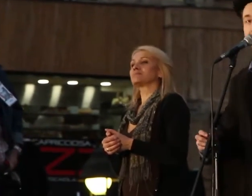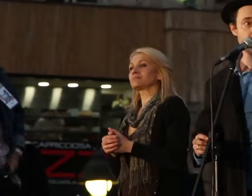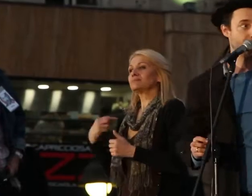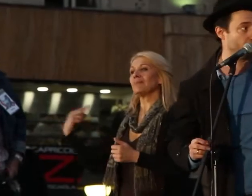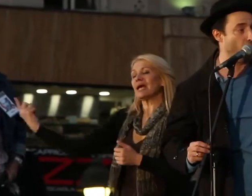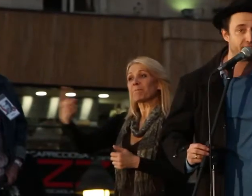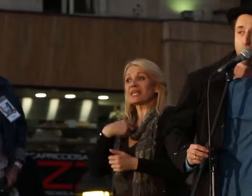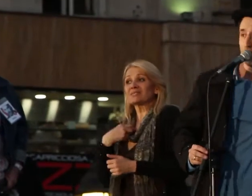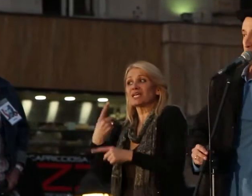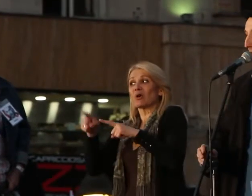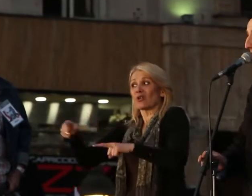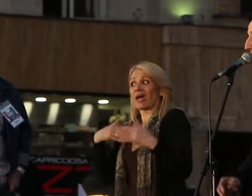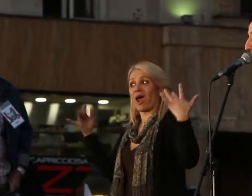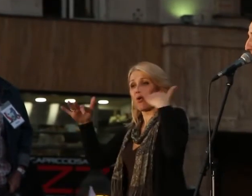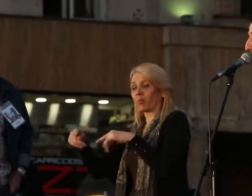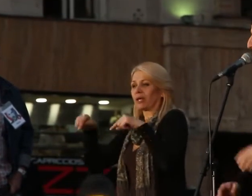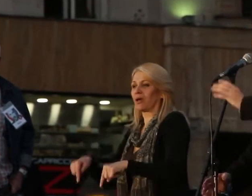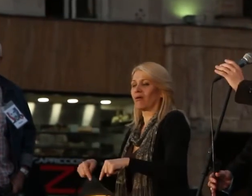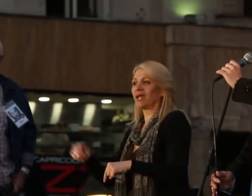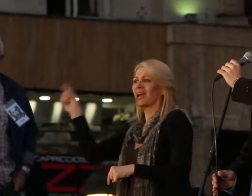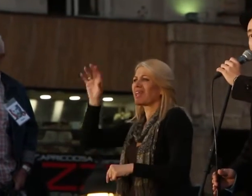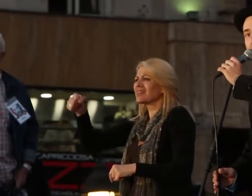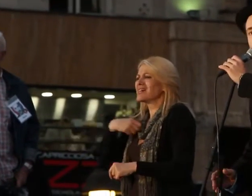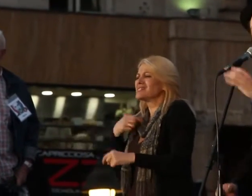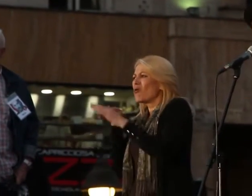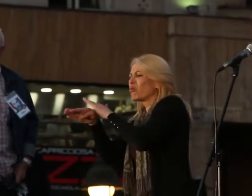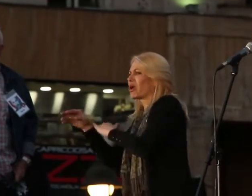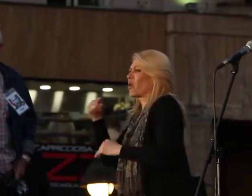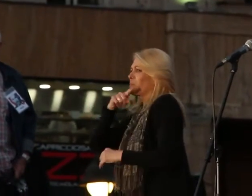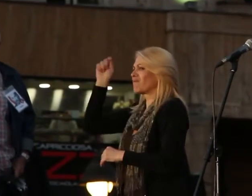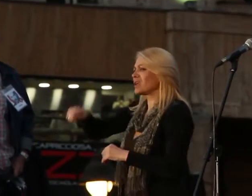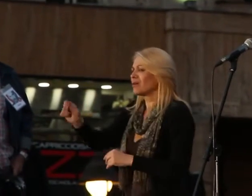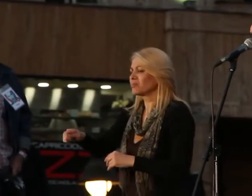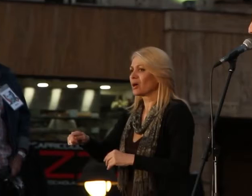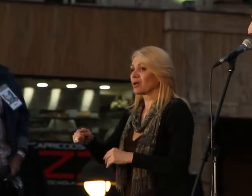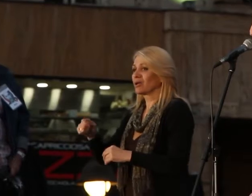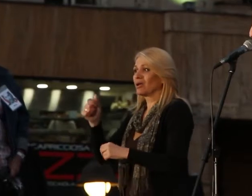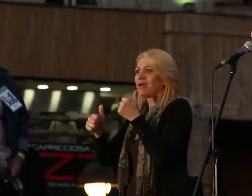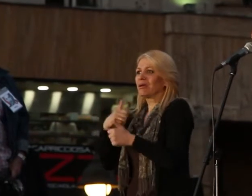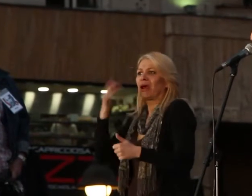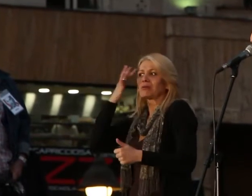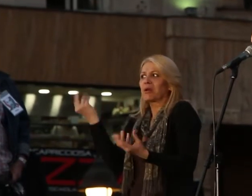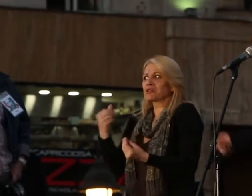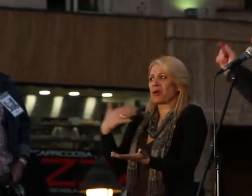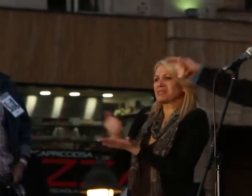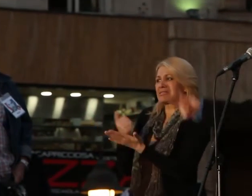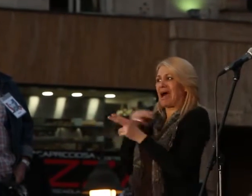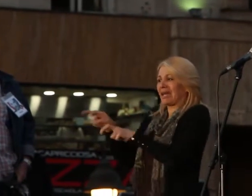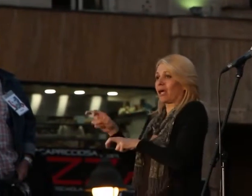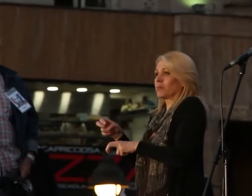Mi smo se zato ovde okupili. Ne da se uguram u upravni odbor ili da gledam kako ću nešto da zaradim,